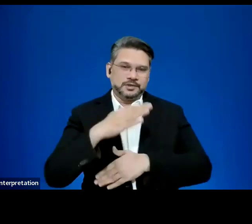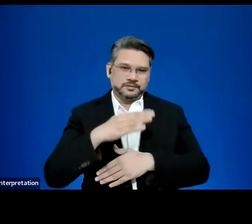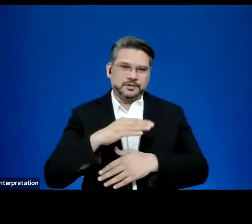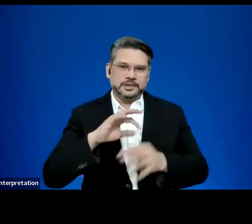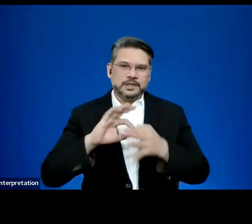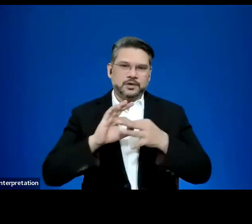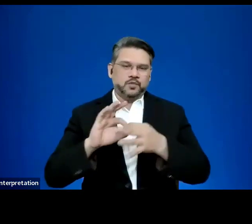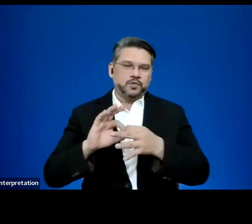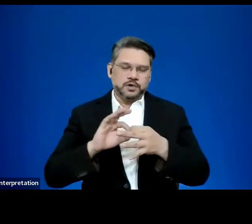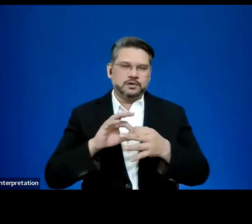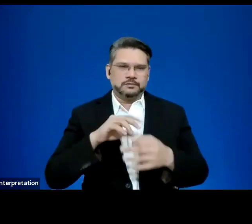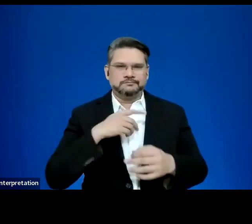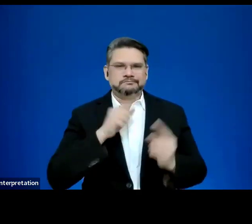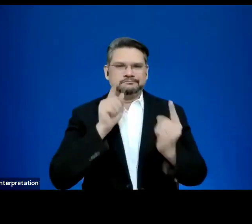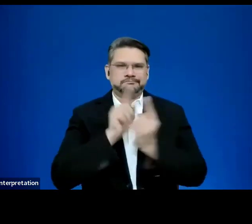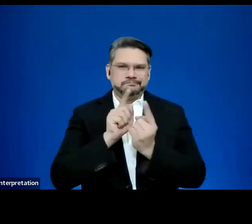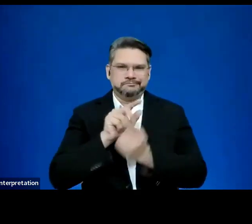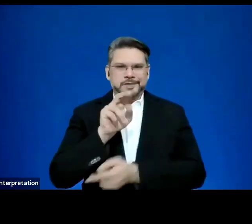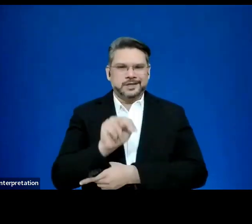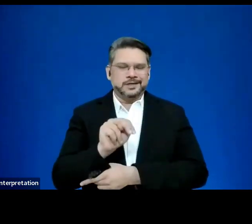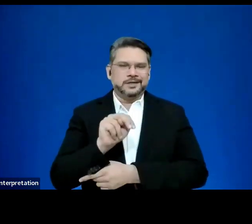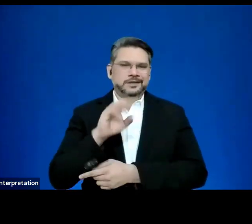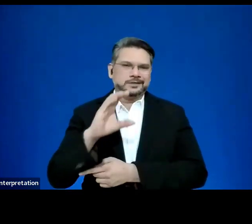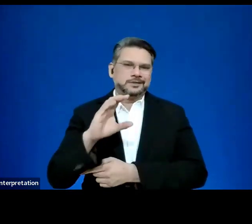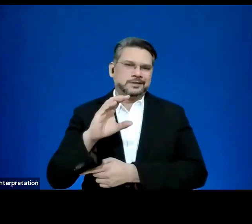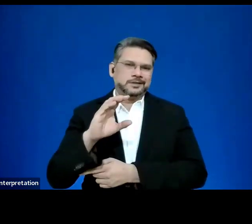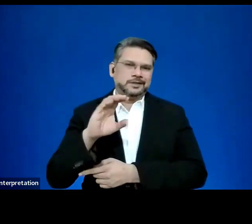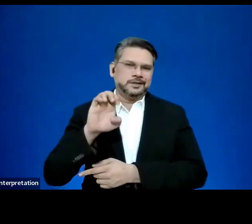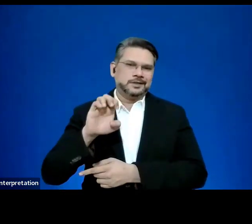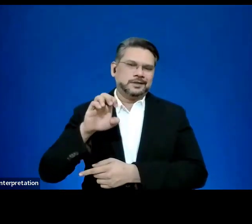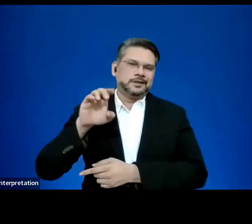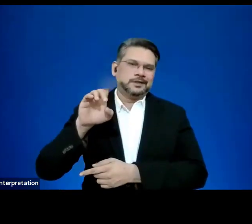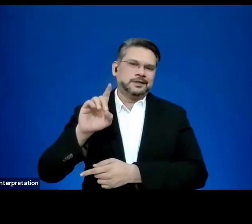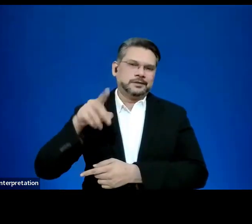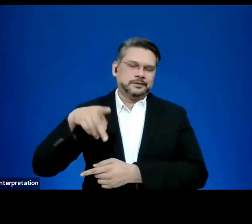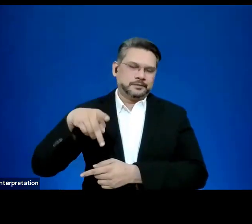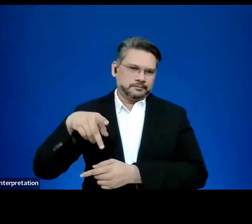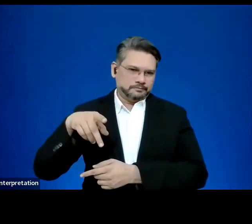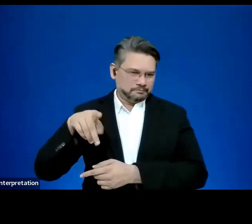哦，Bhargavi 他是我们印度的这个